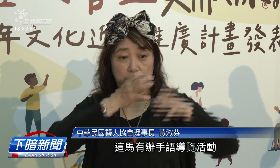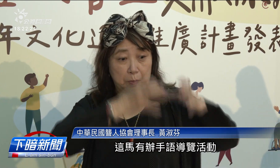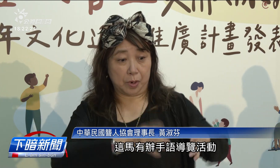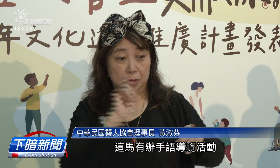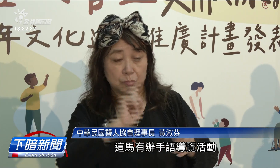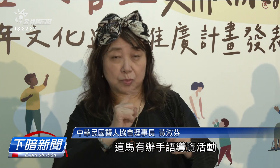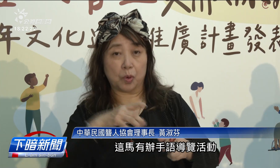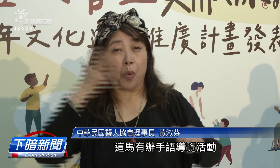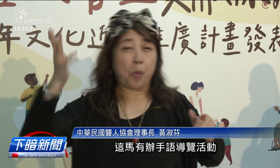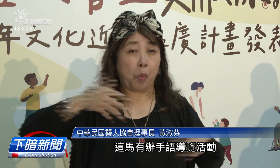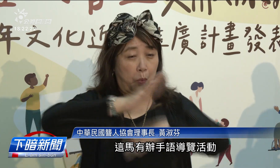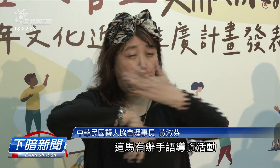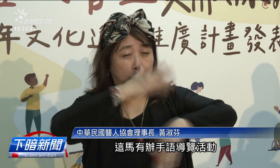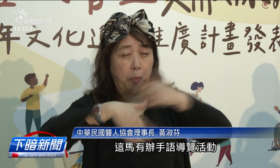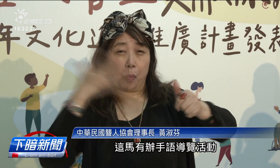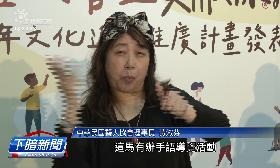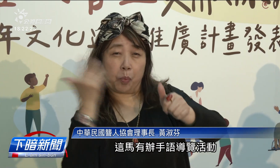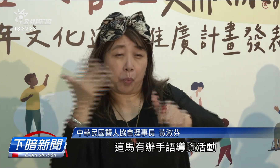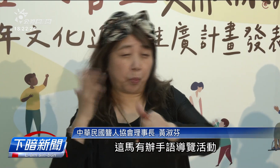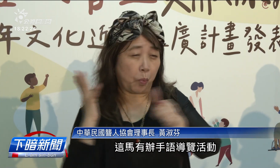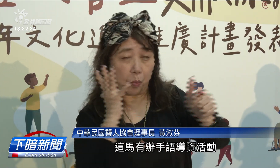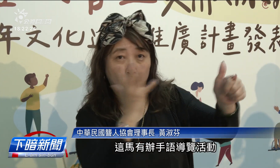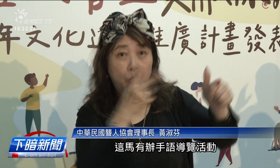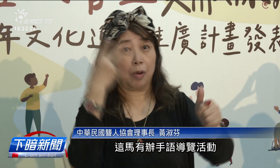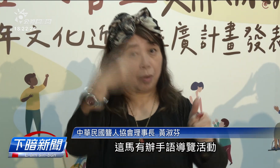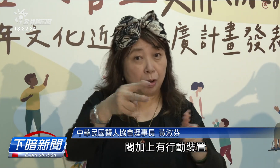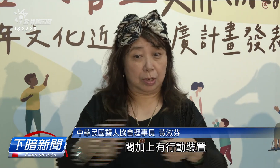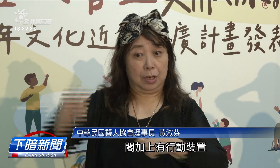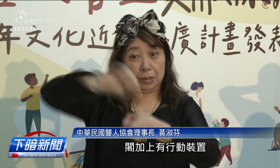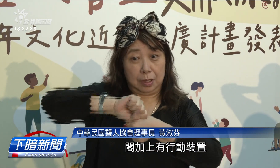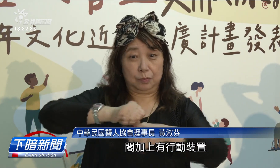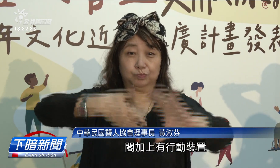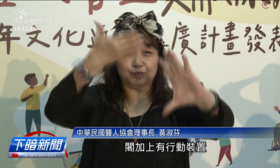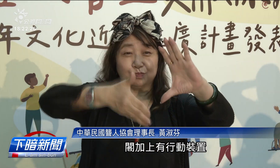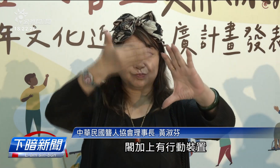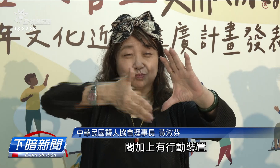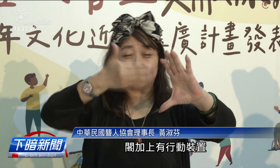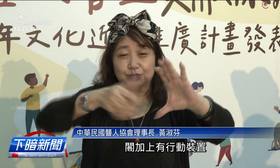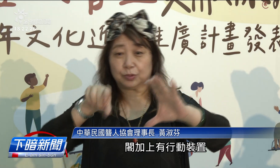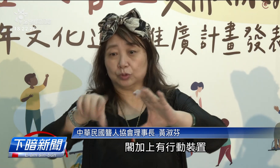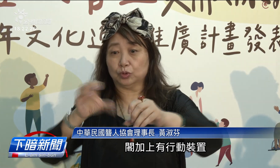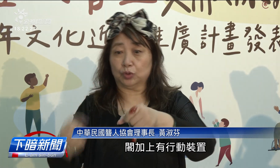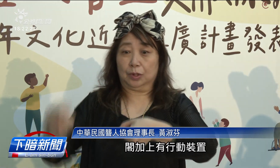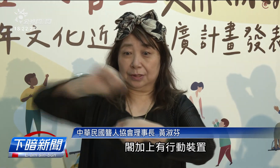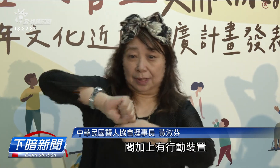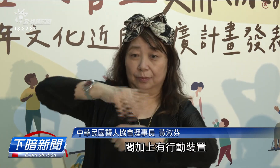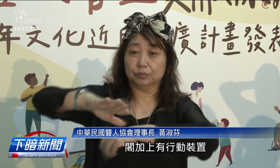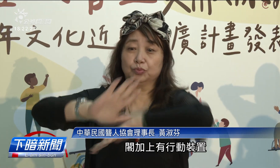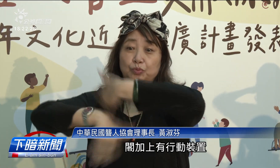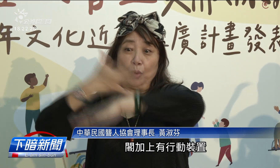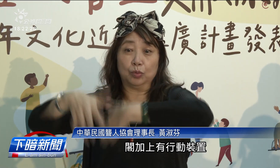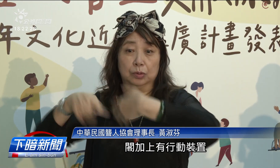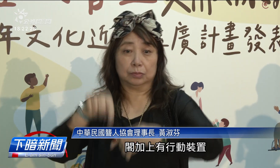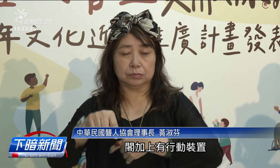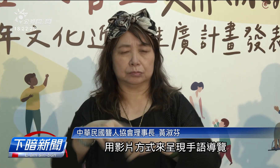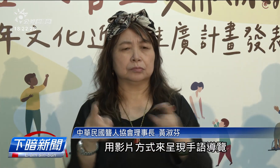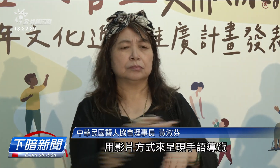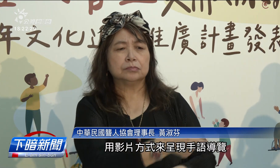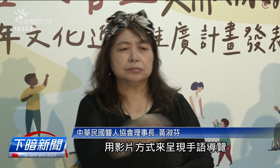现在有办这个手语导览活动，再加上呢有行动装置，用影片的方式呈